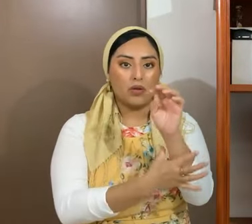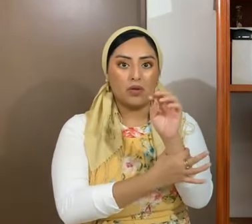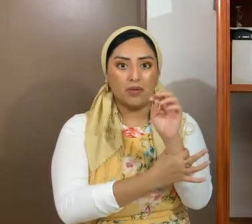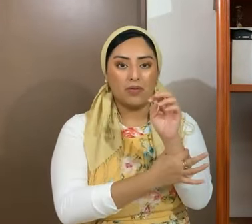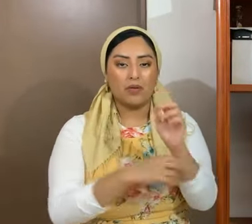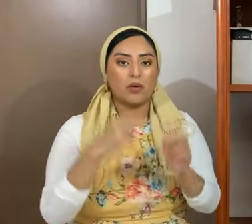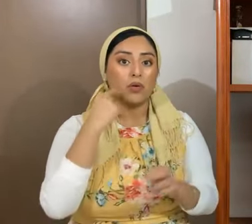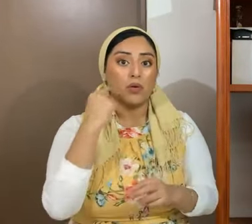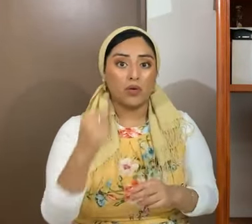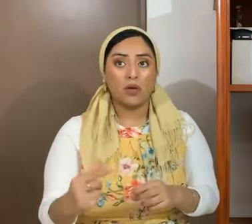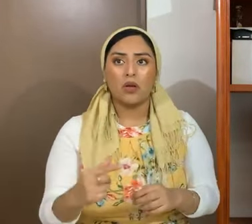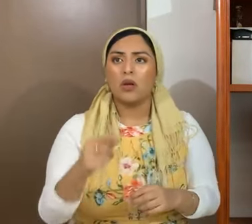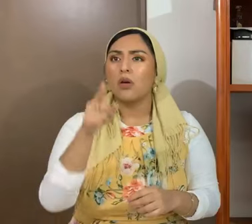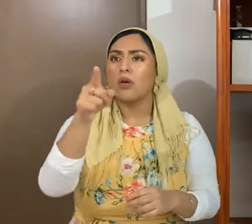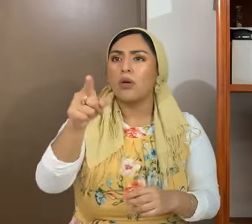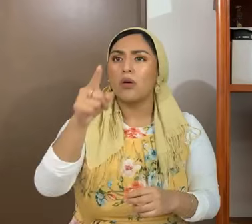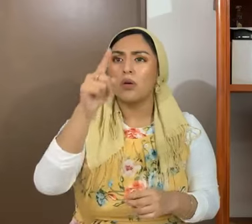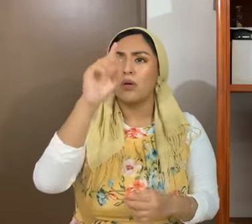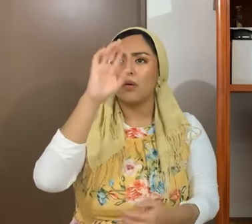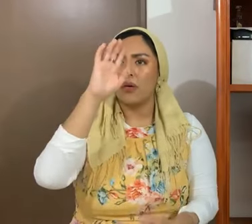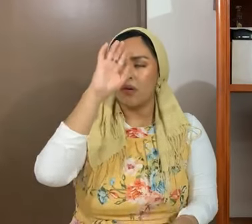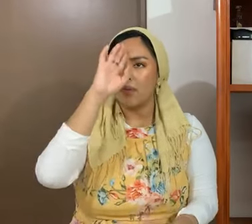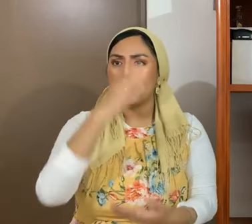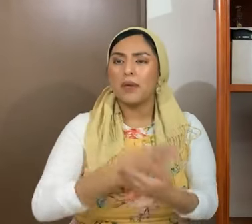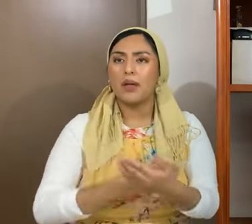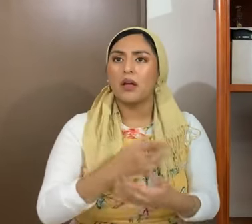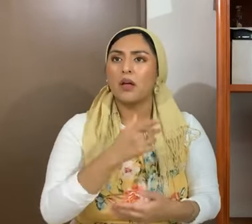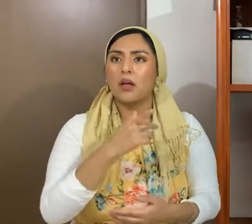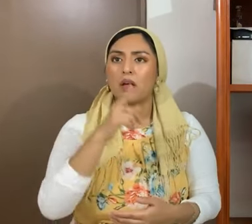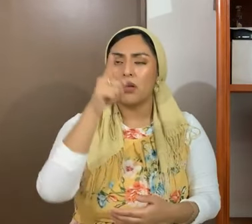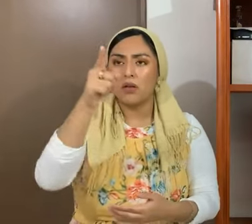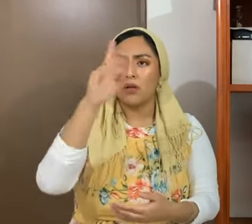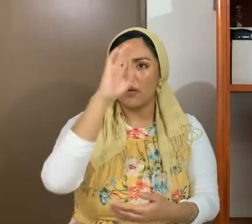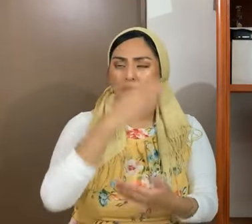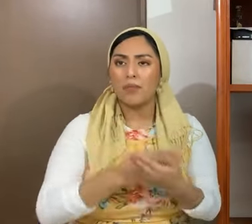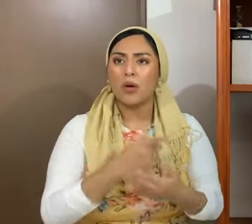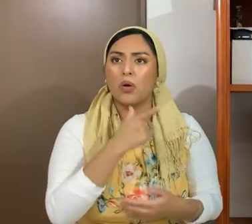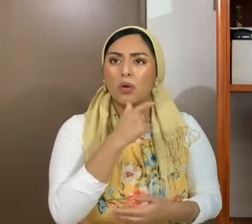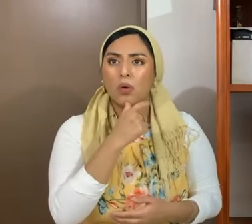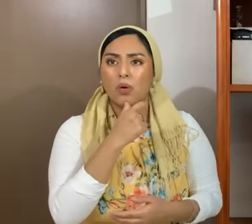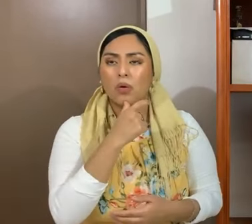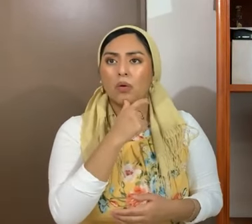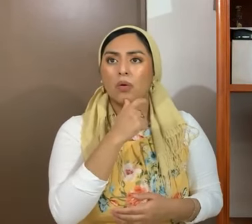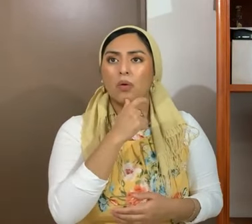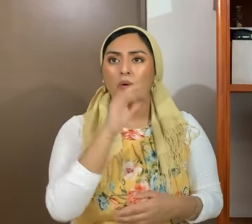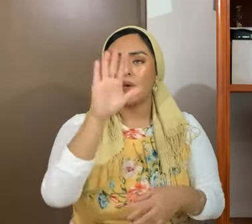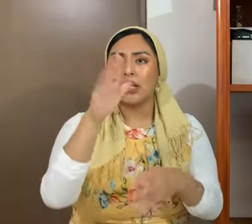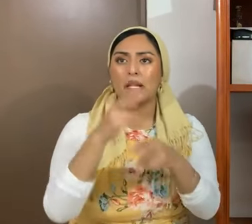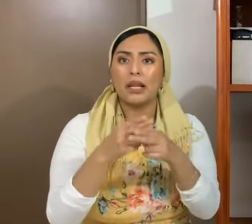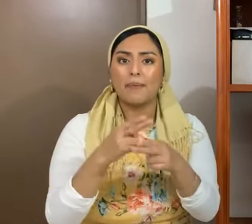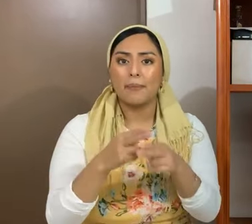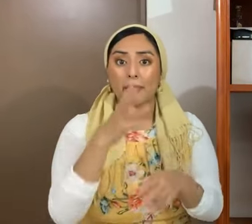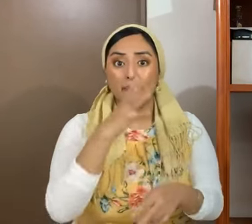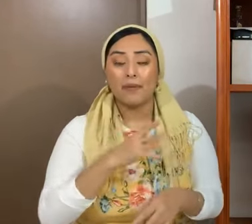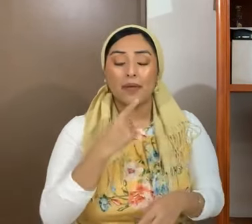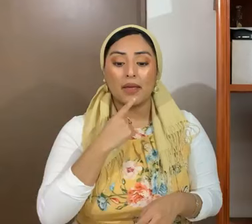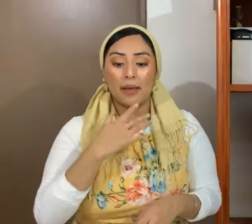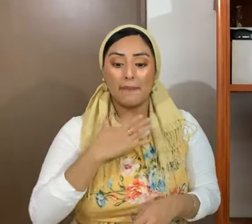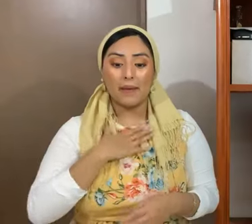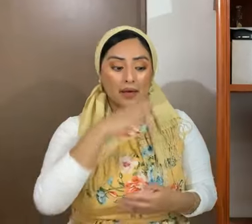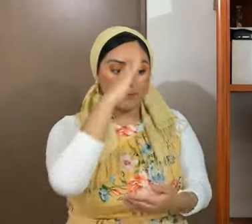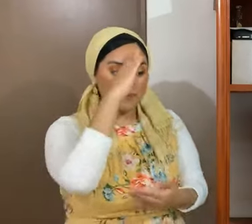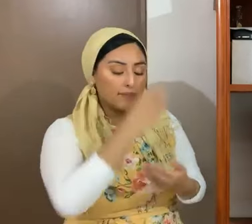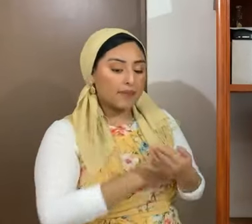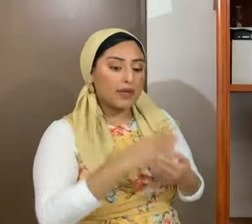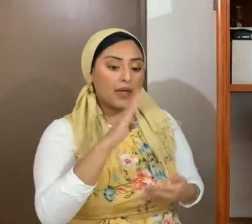10. Y le dijo, ¿de quién eres hija? Te ruego que me digas. ¿Hay en casa de tu padre el lugar donde posemos? Y ella le respondió, soy hija de